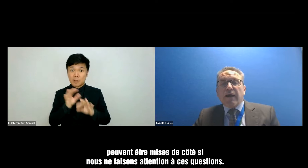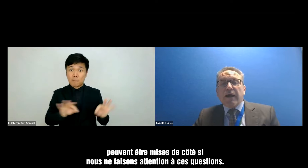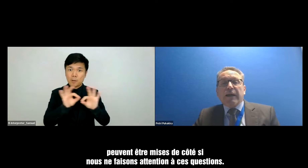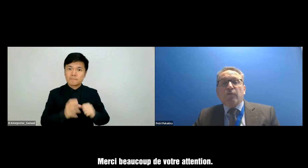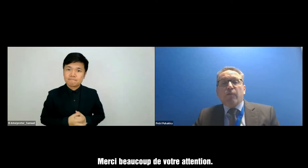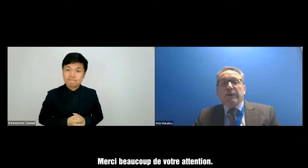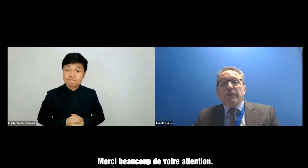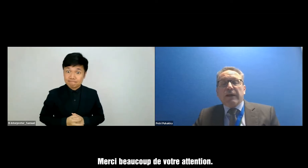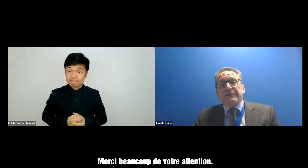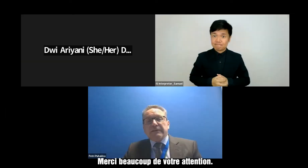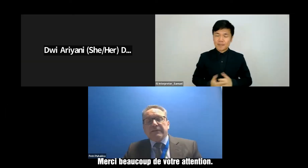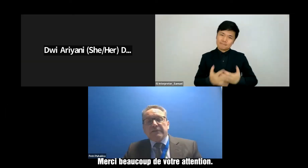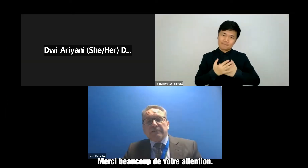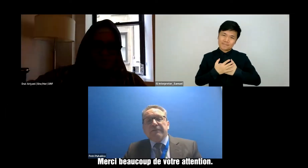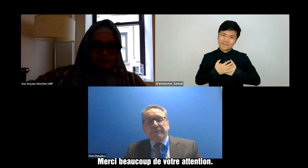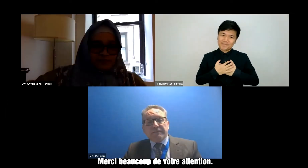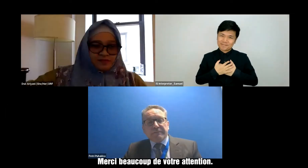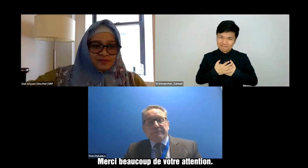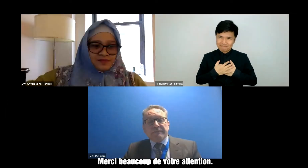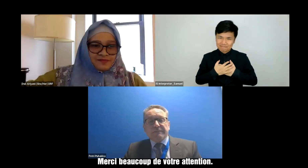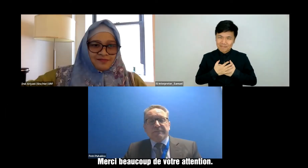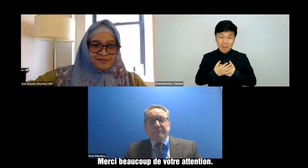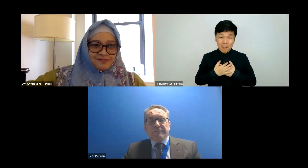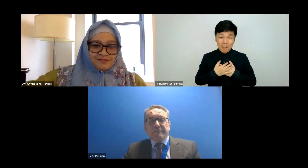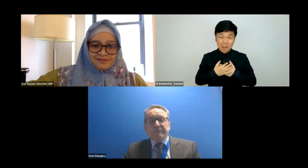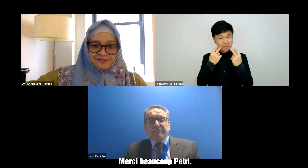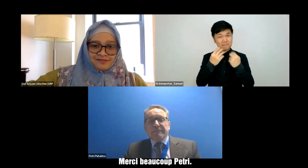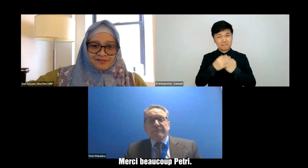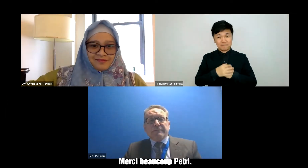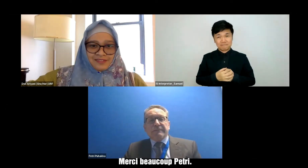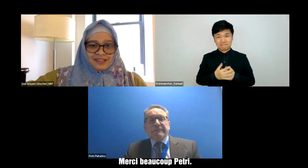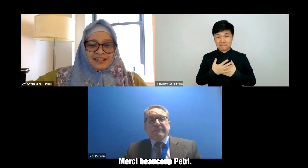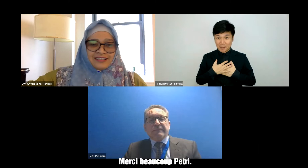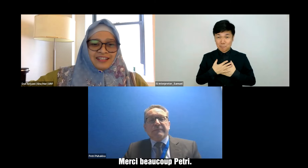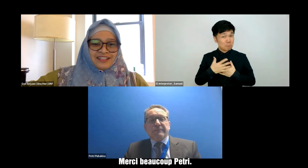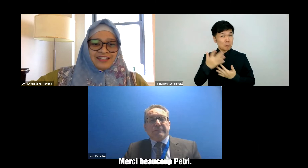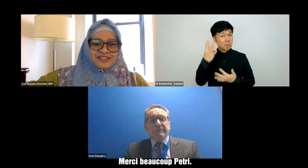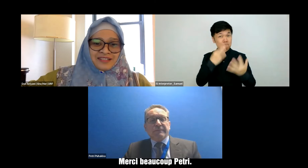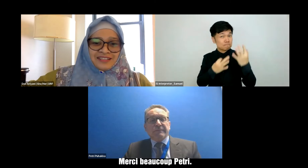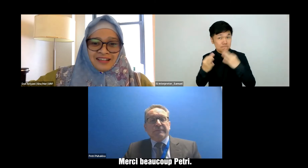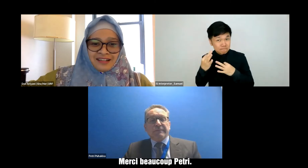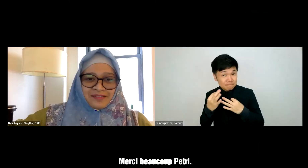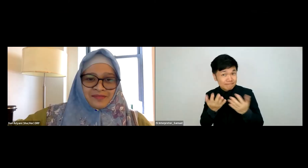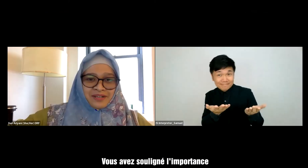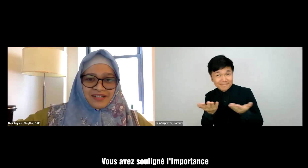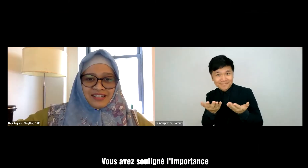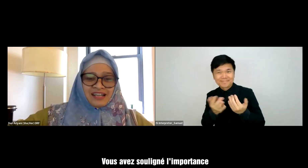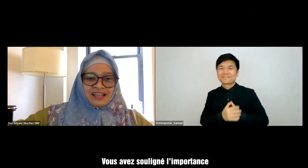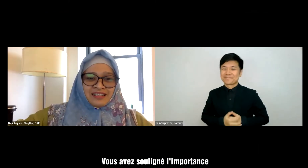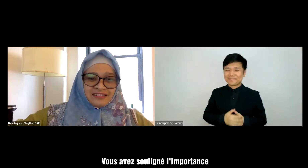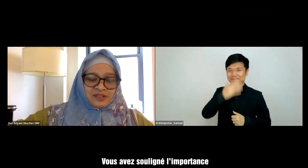ne faisons attention à ces questions. Merci beaucoup de